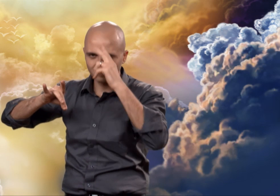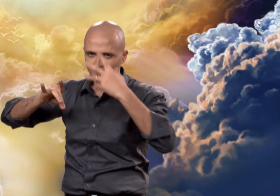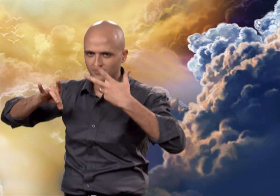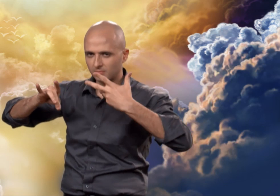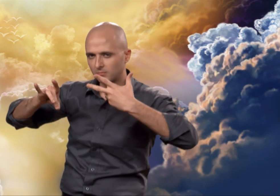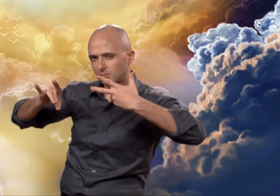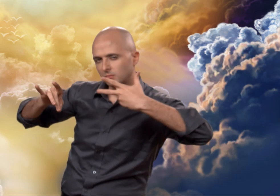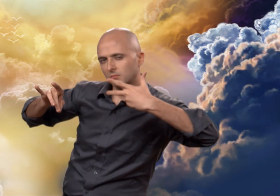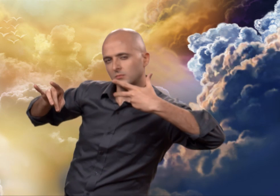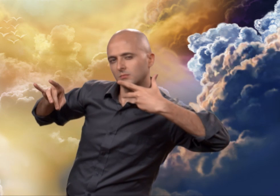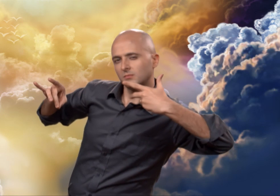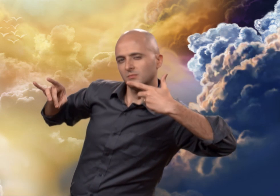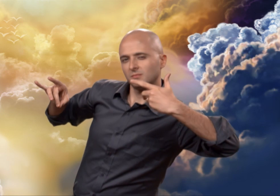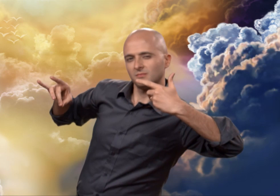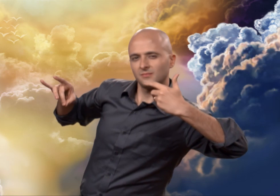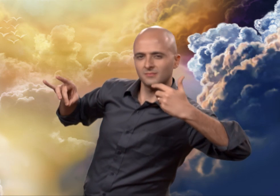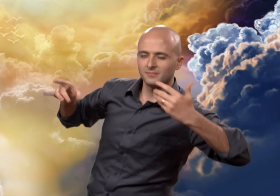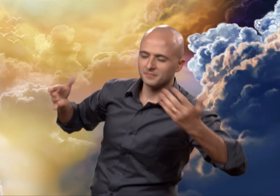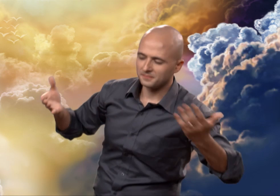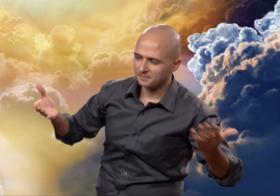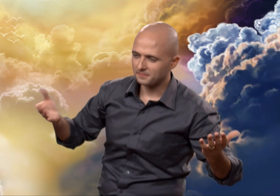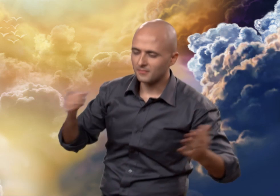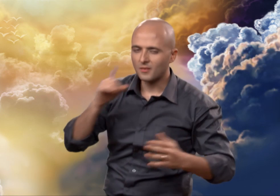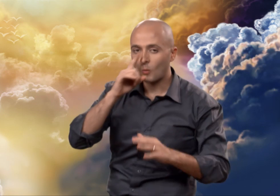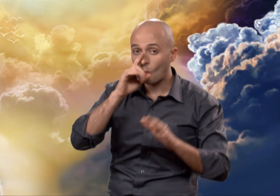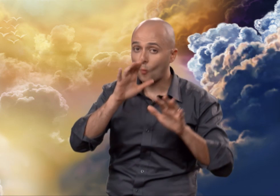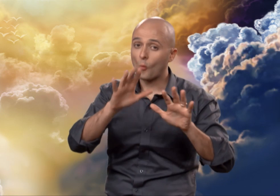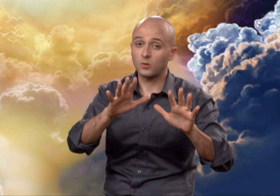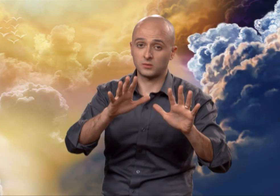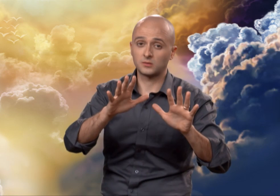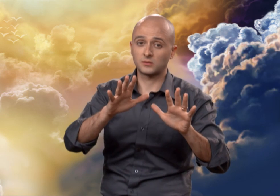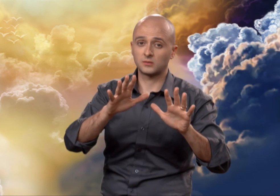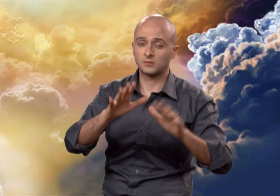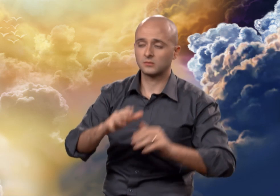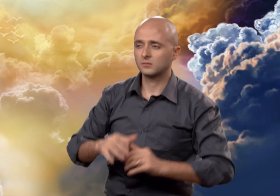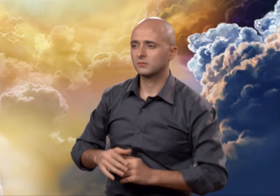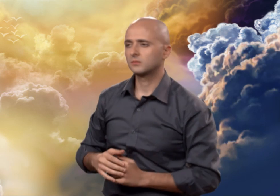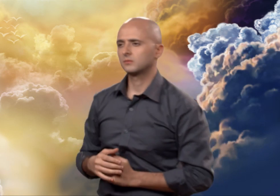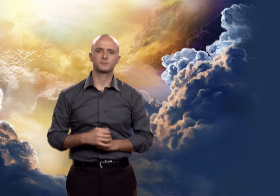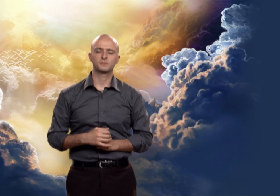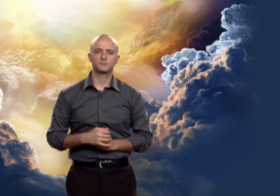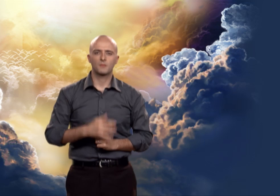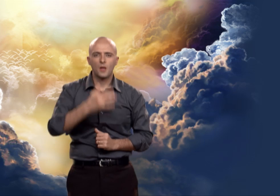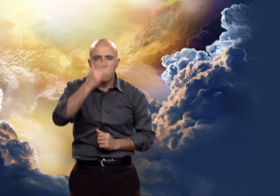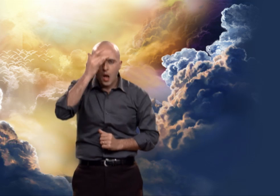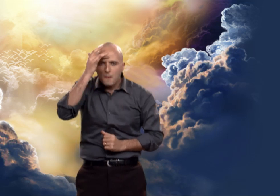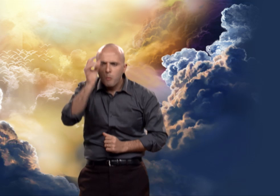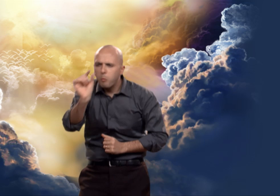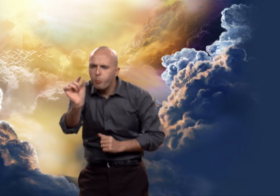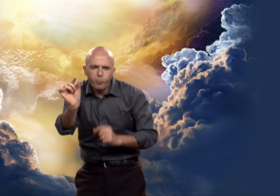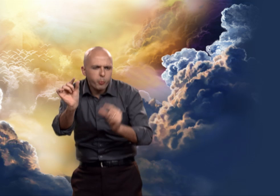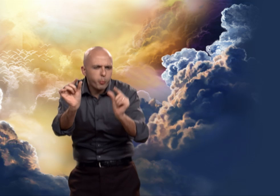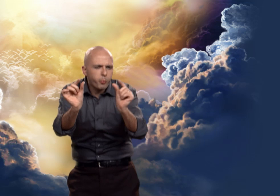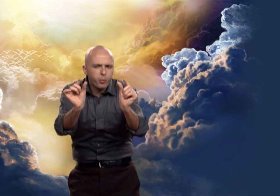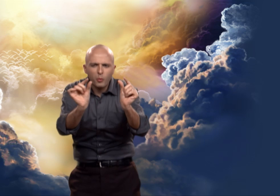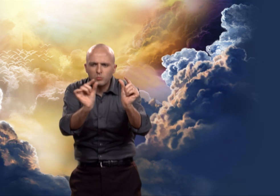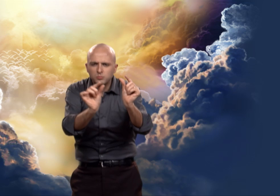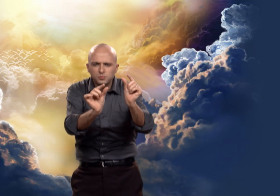Ninguém está livre de perigo por um dia ou uma hora, sem oração. Devemos suplicar ao Senhor por sabedoria